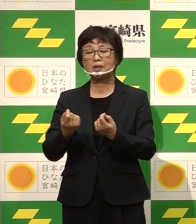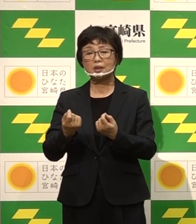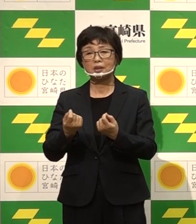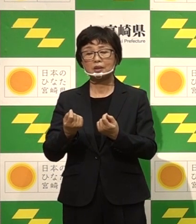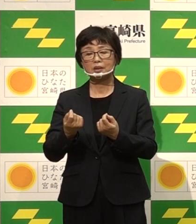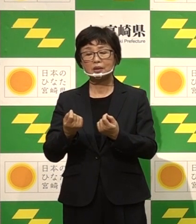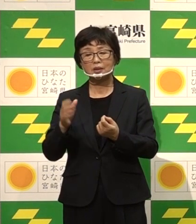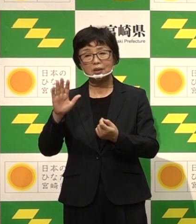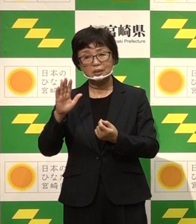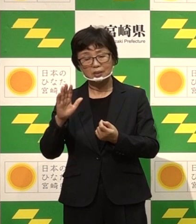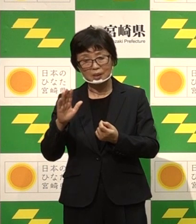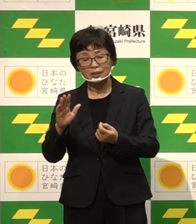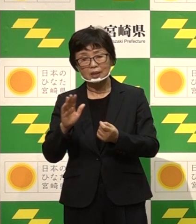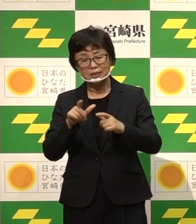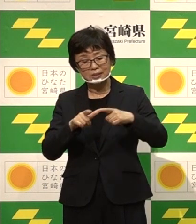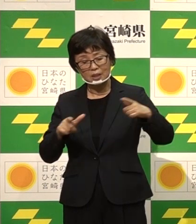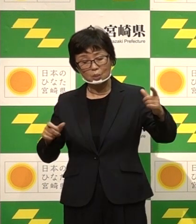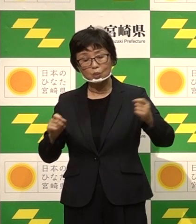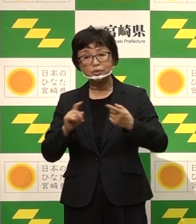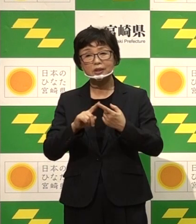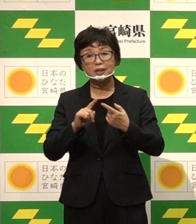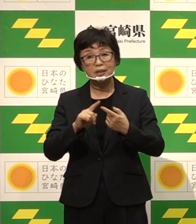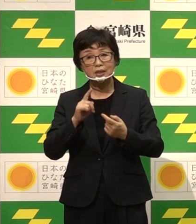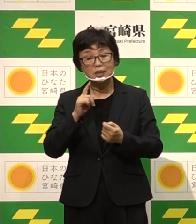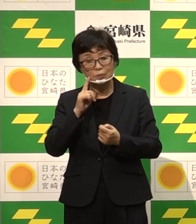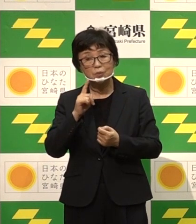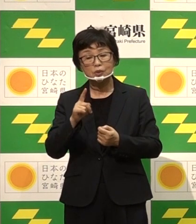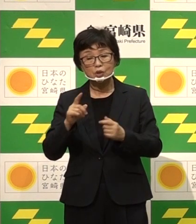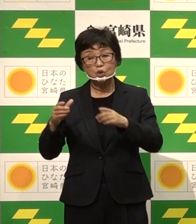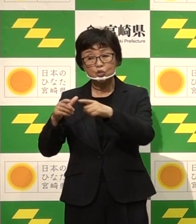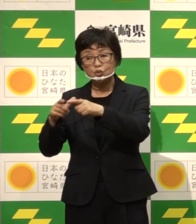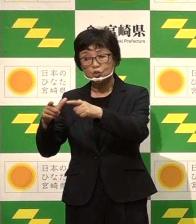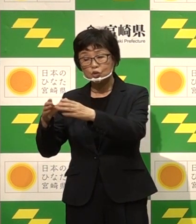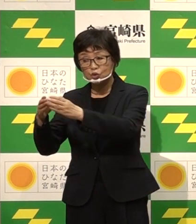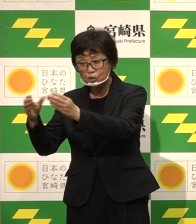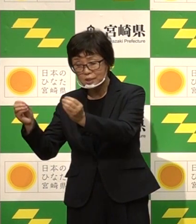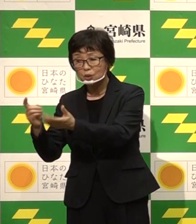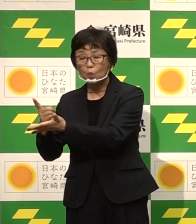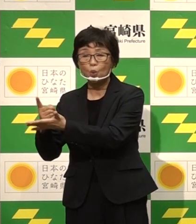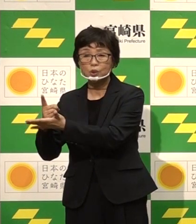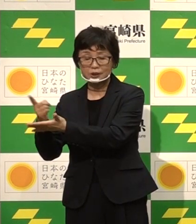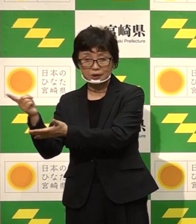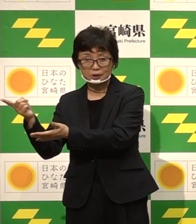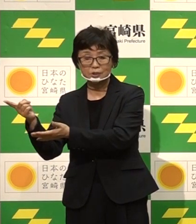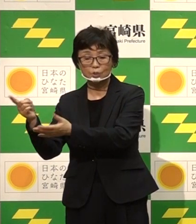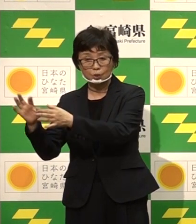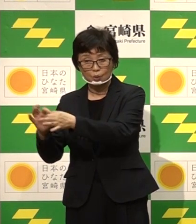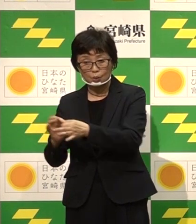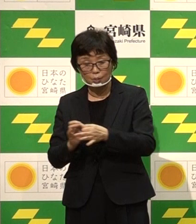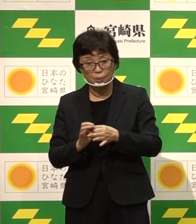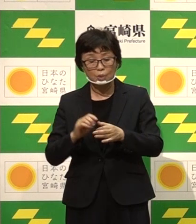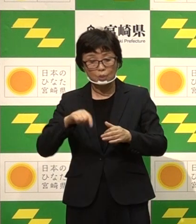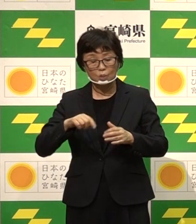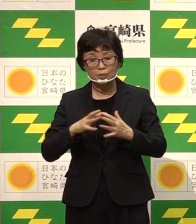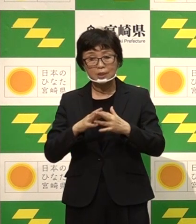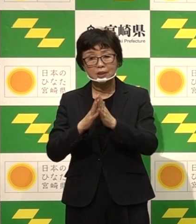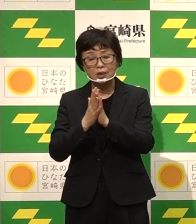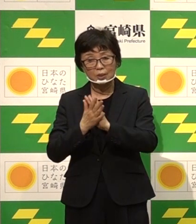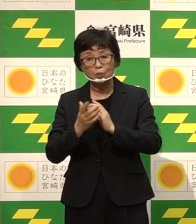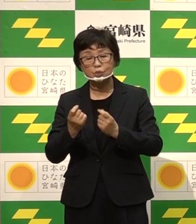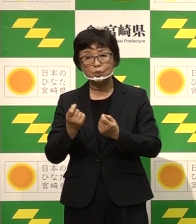はい、ただ全国的に、まあ、国の方針としまして、まあ、これもちょっと表